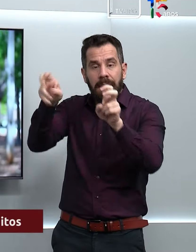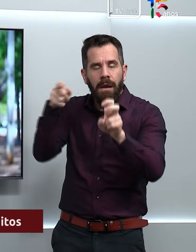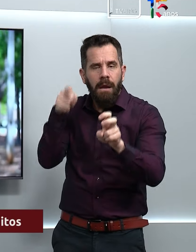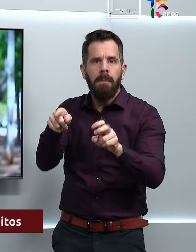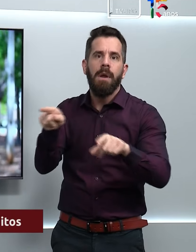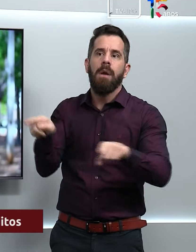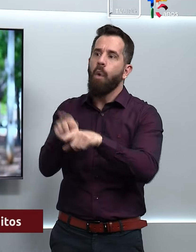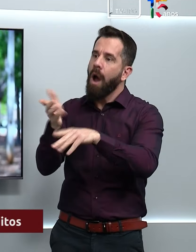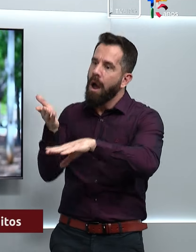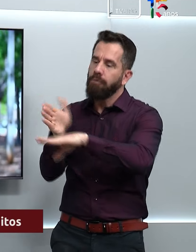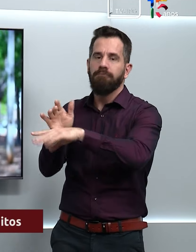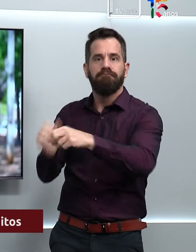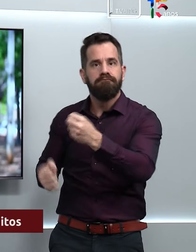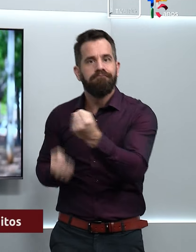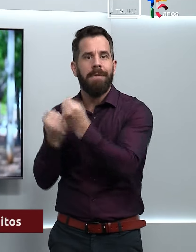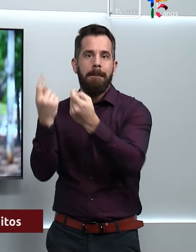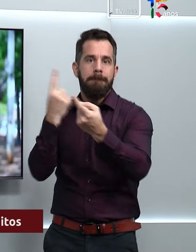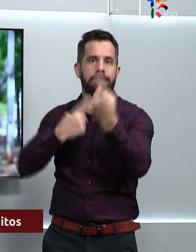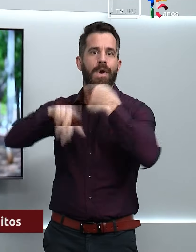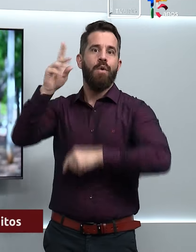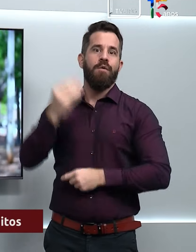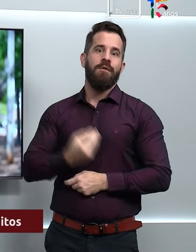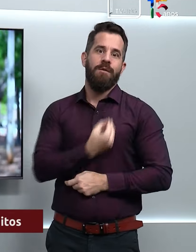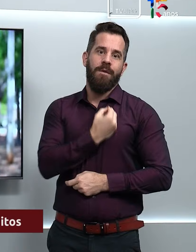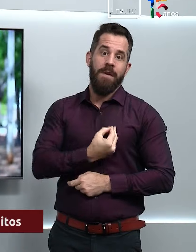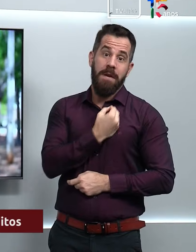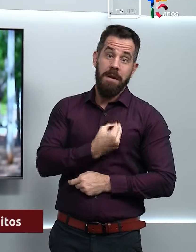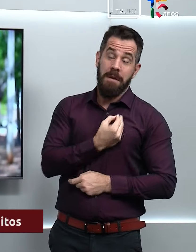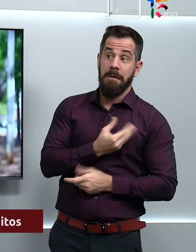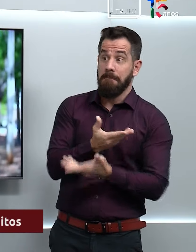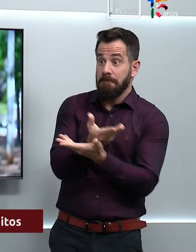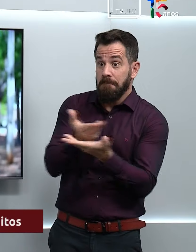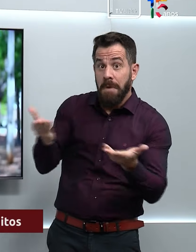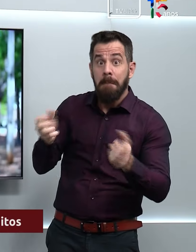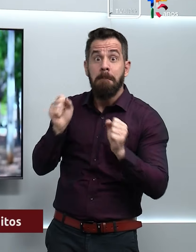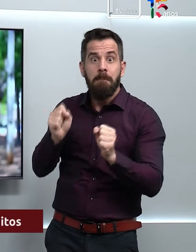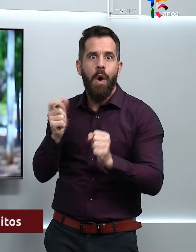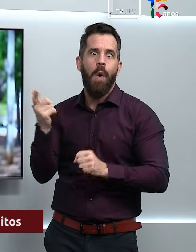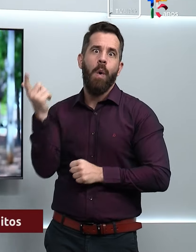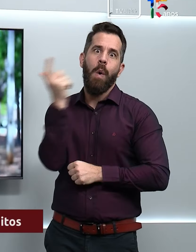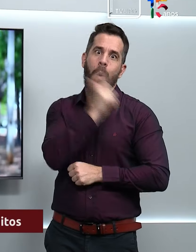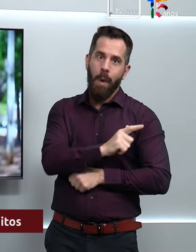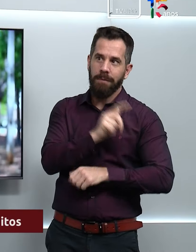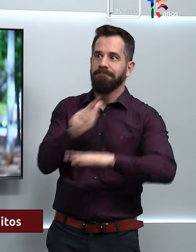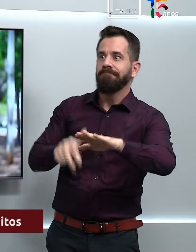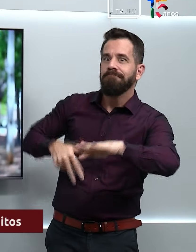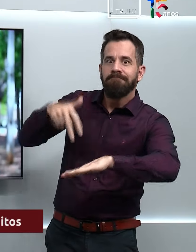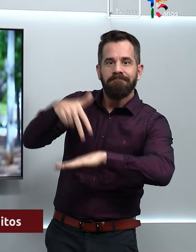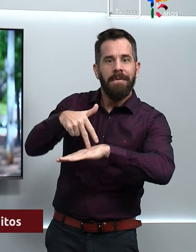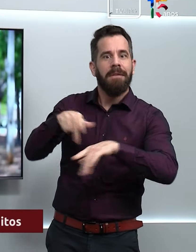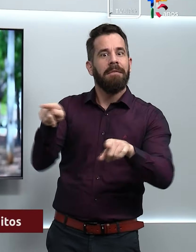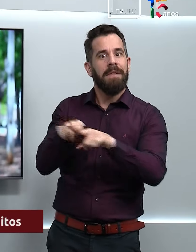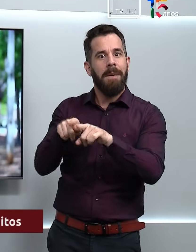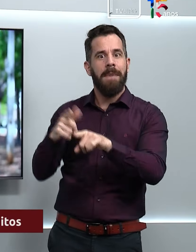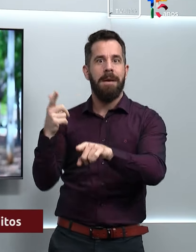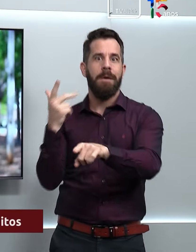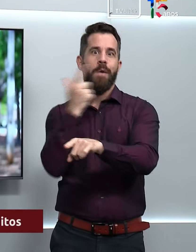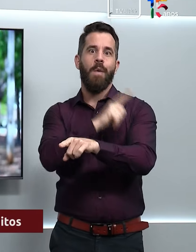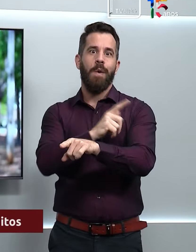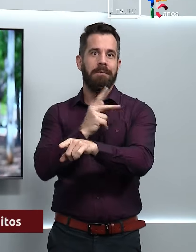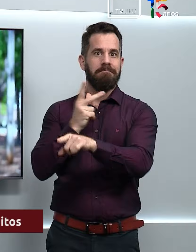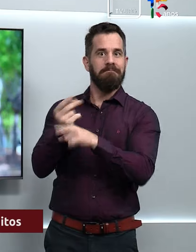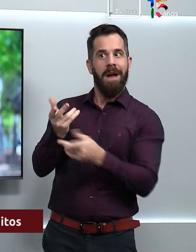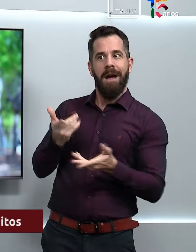jogadores e também jogadoras improváveis e não muito conhecidos em protagonistas e grandes heróis de suas